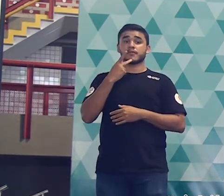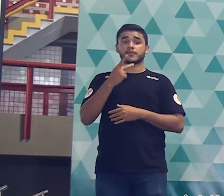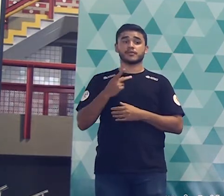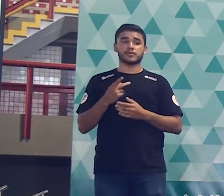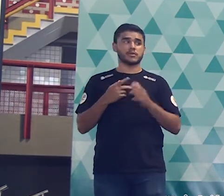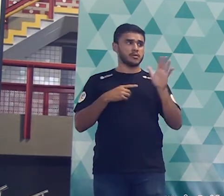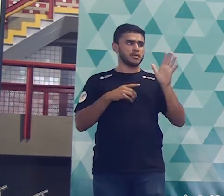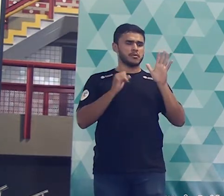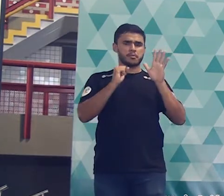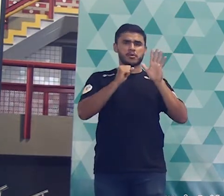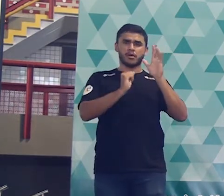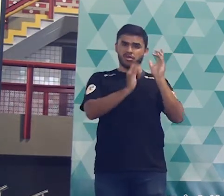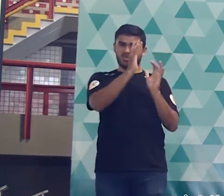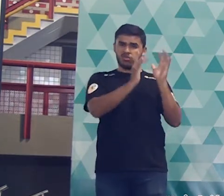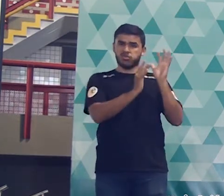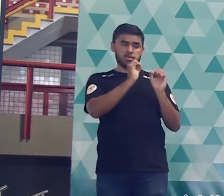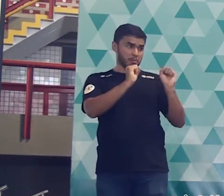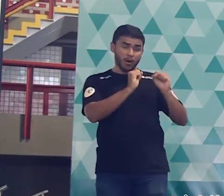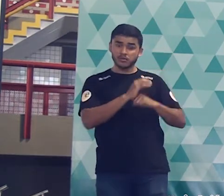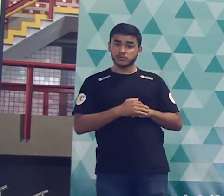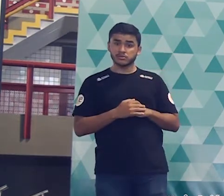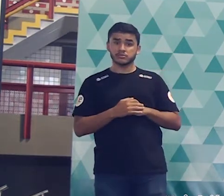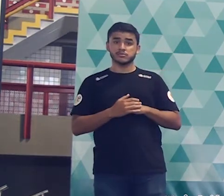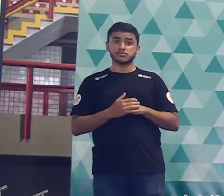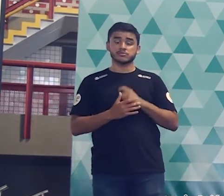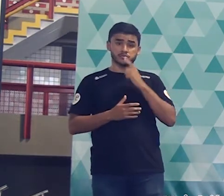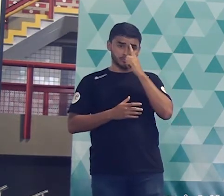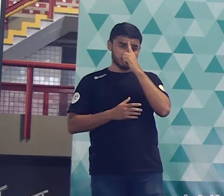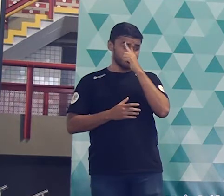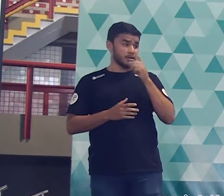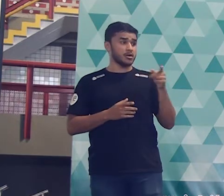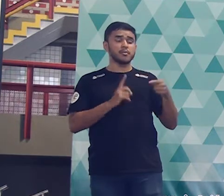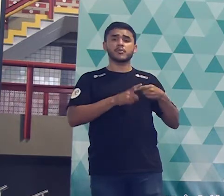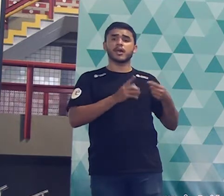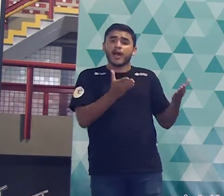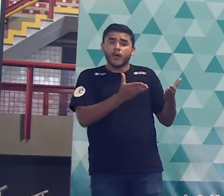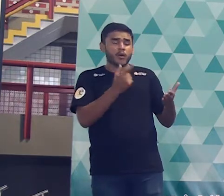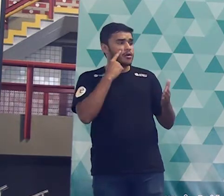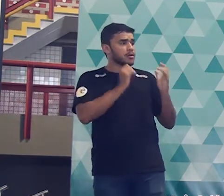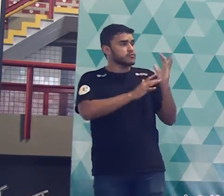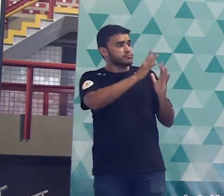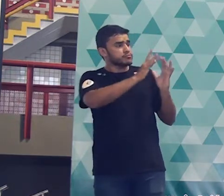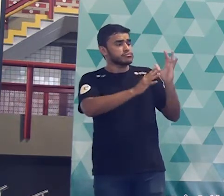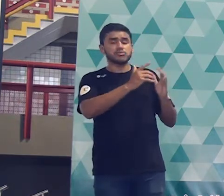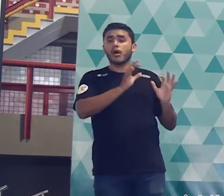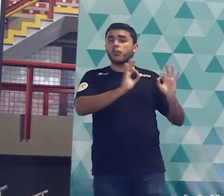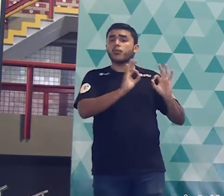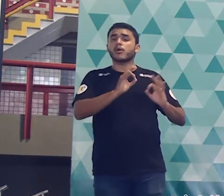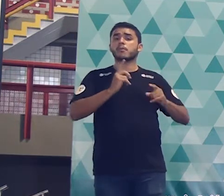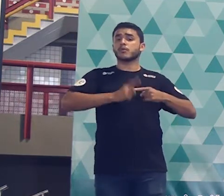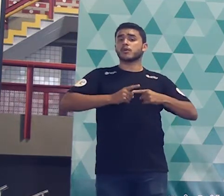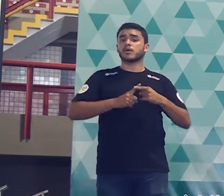entrar em combustão, ele pode pegar fogo? Mas por que ele não está pegando fogo nesse momento?